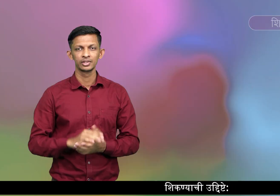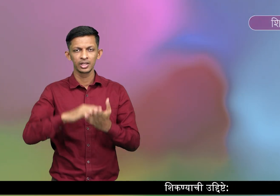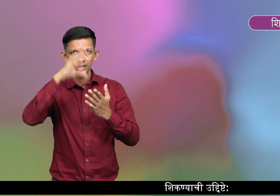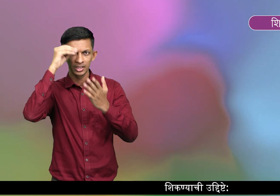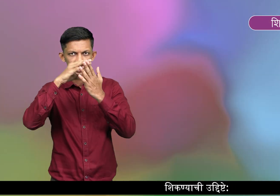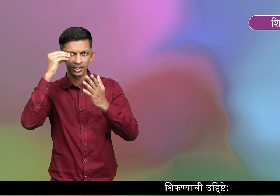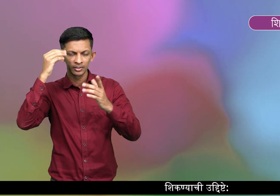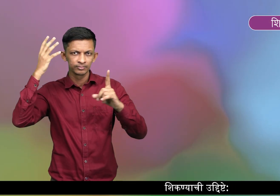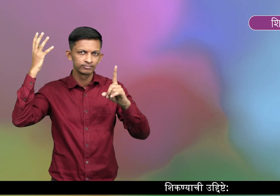शिकण्याची उद्दिष्टे.